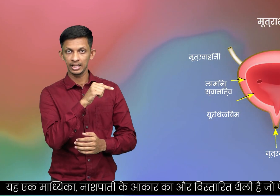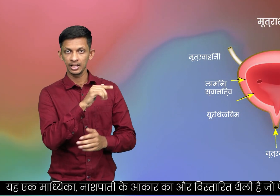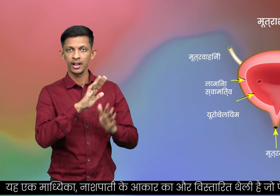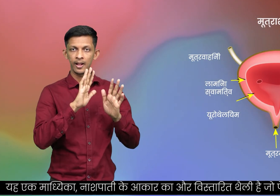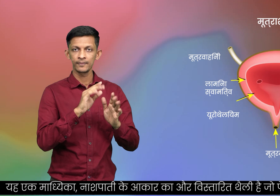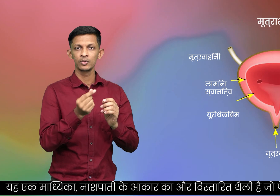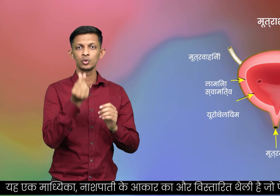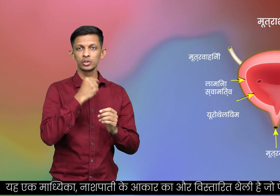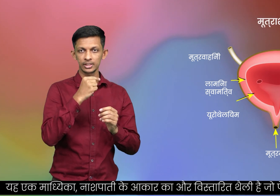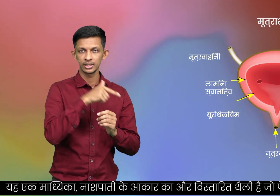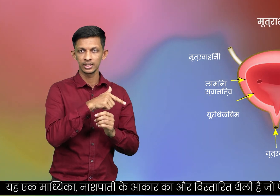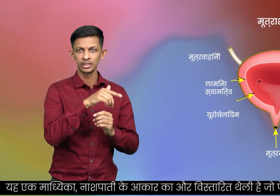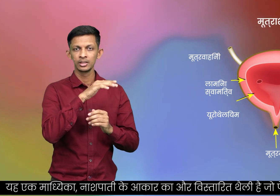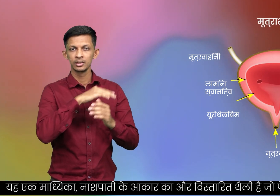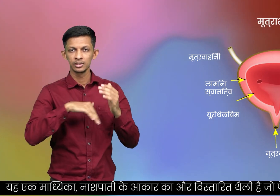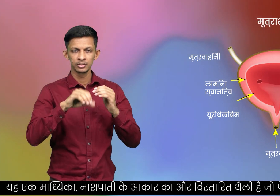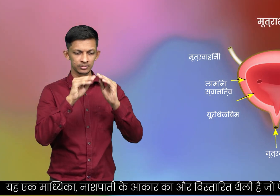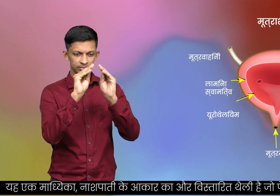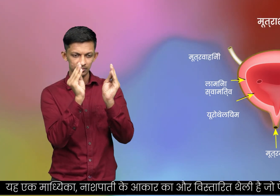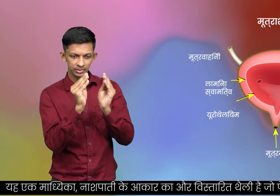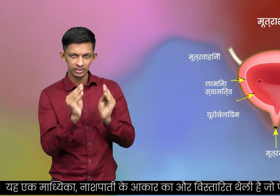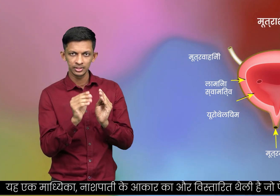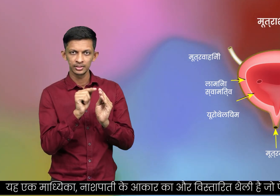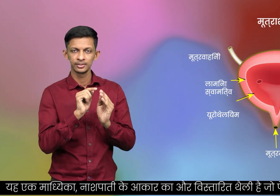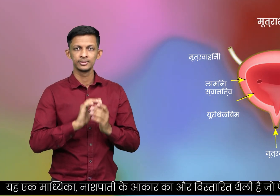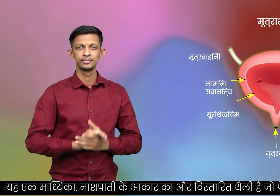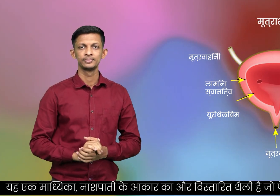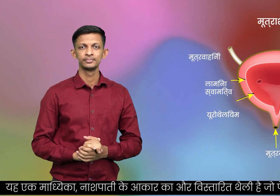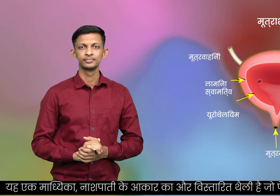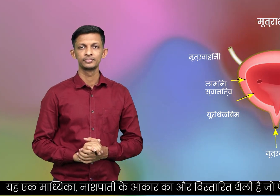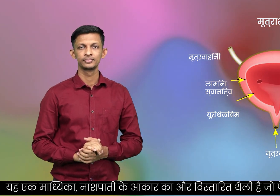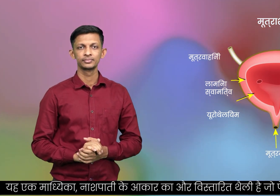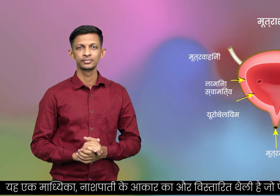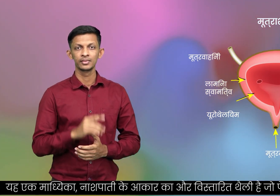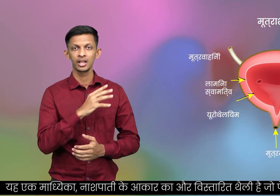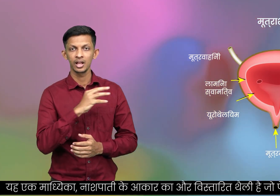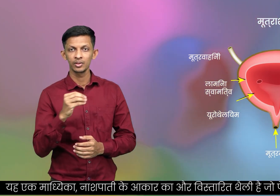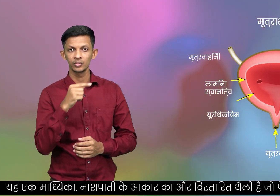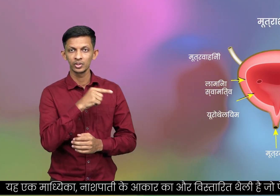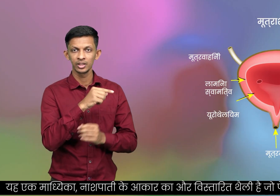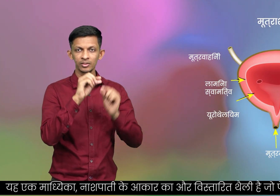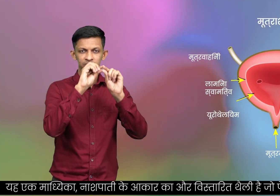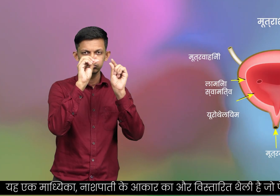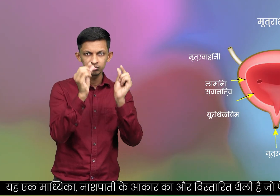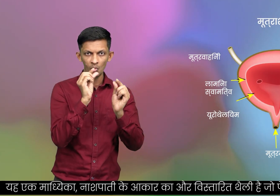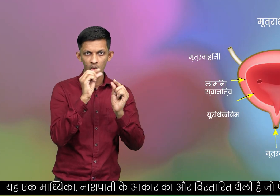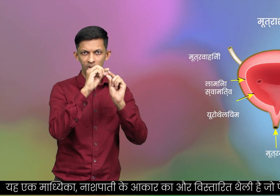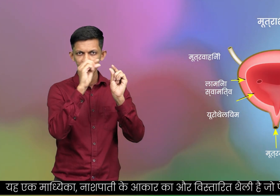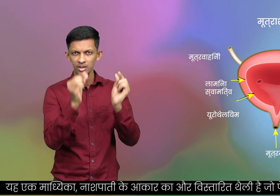यह एक मध्यिका नाशपति के आकार का और विस्तारित थैली है